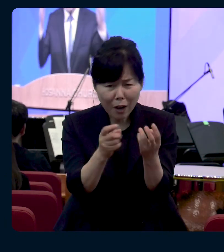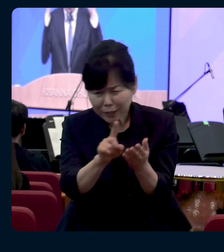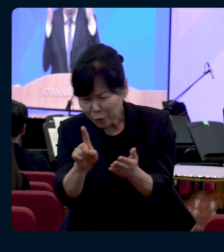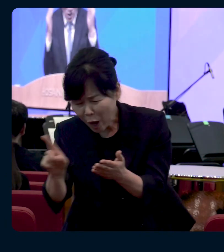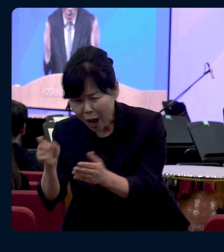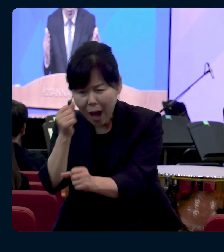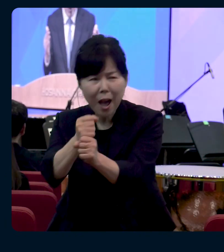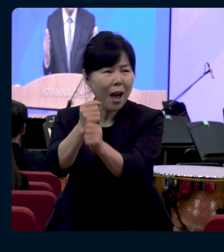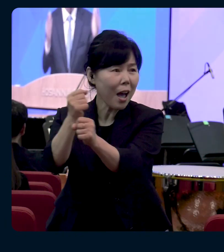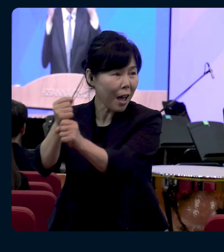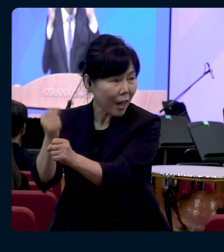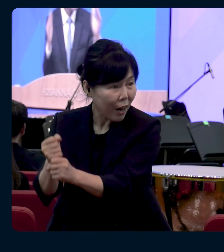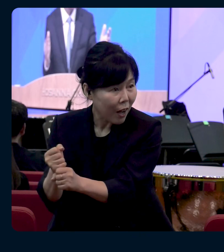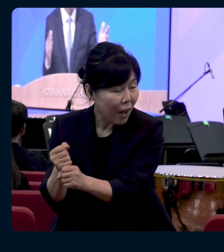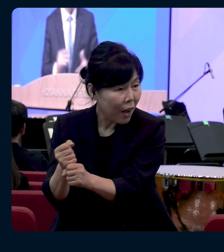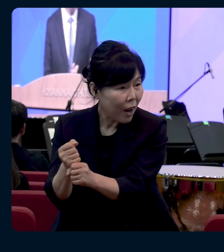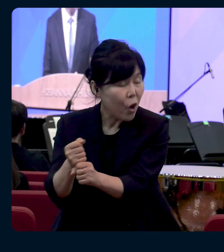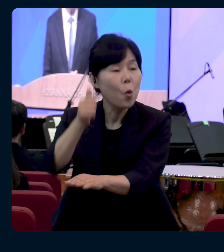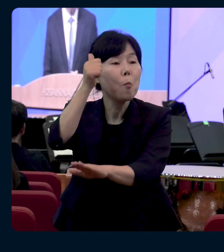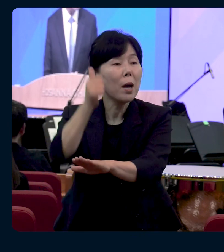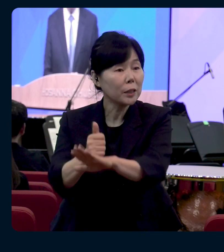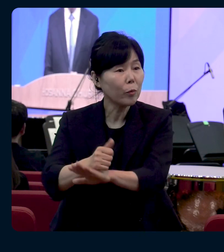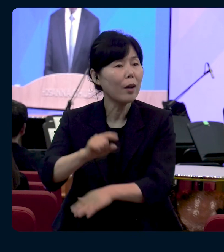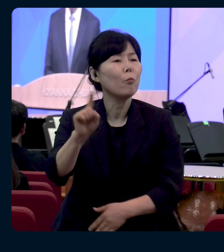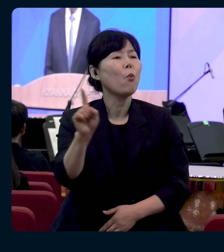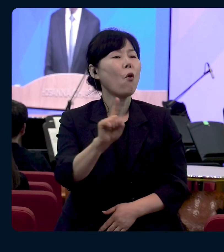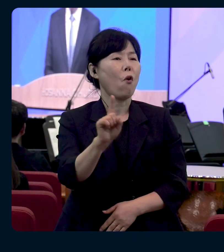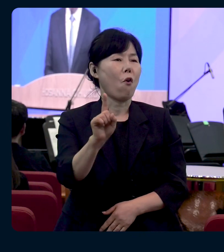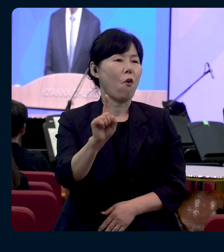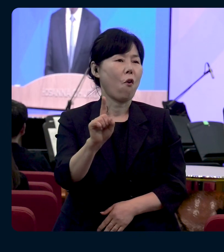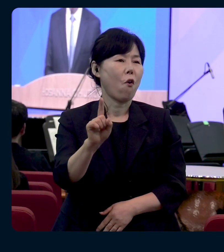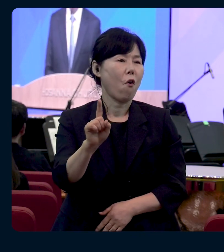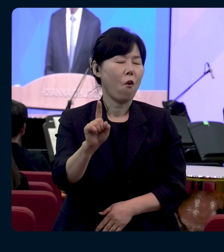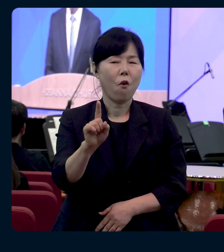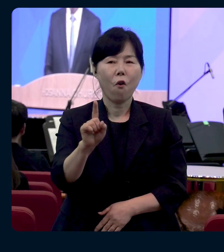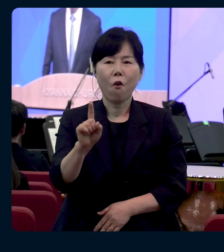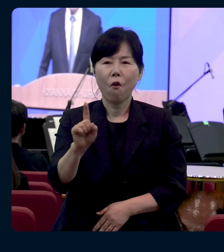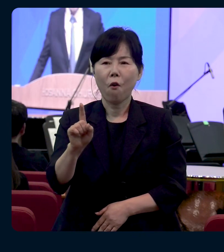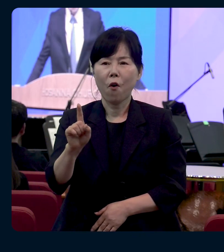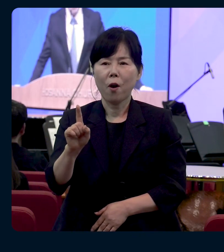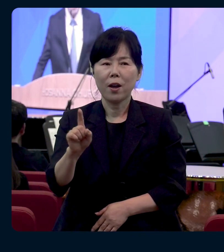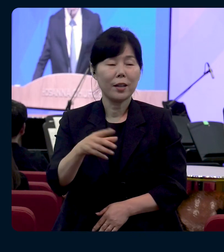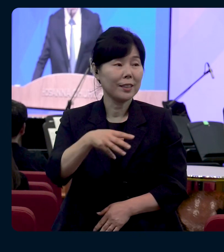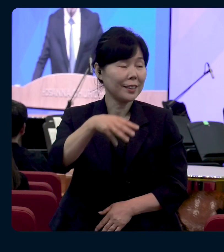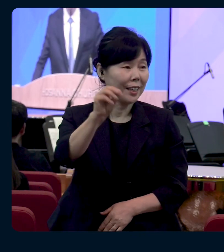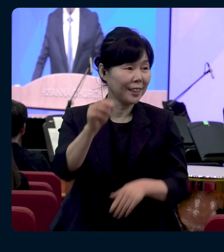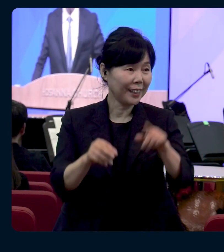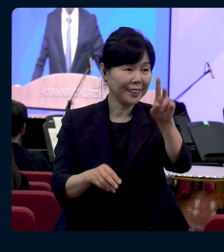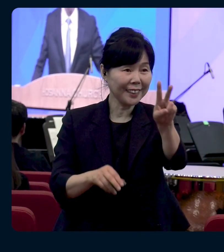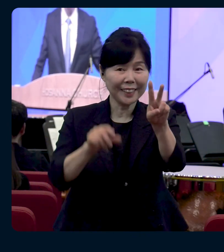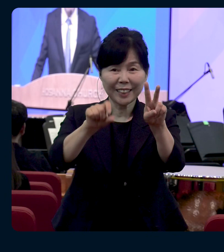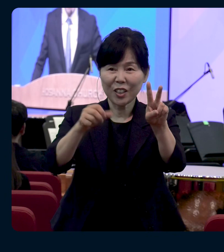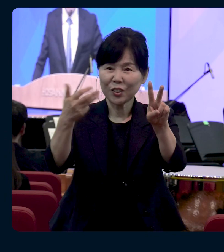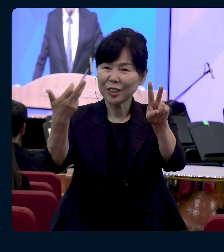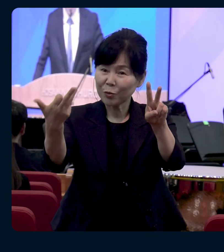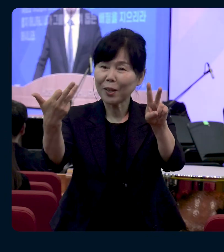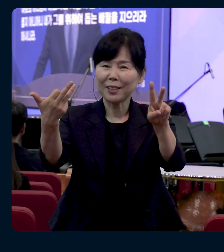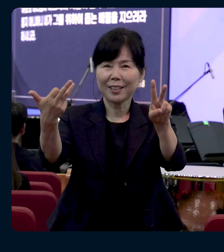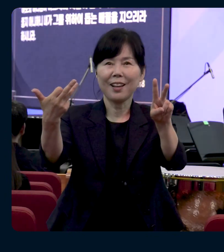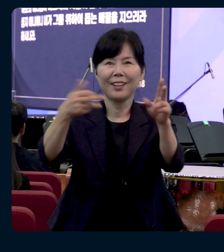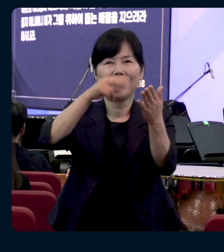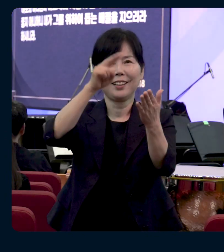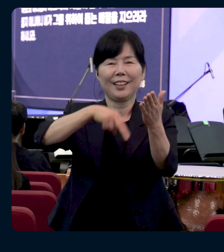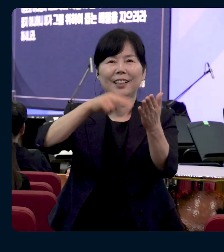중에 최고의 것이 무엇인가? 그걸 아시는지 우리 창세기 2장 18절 말씀을